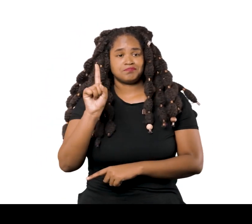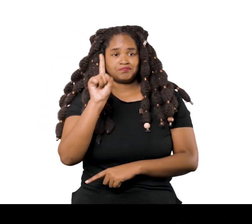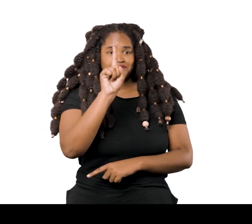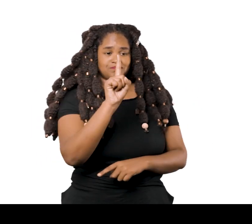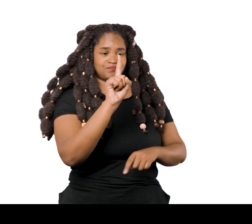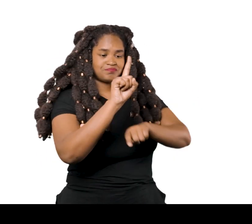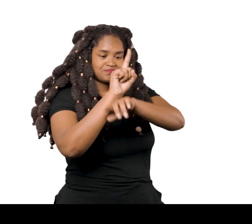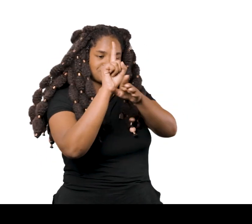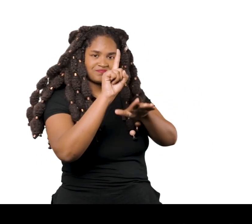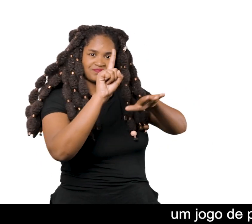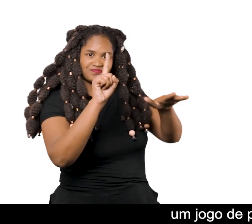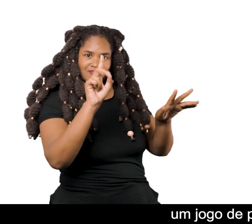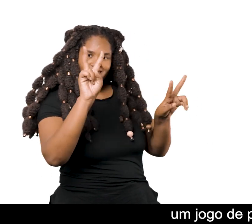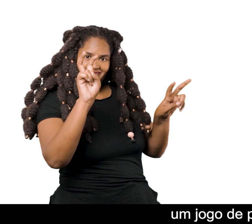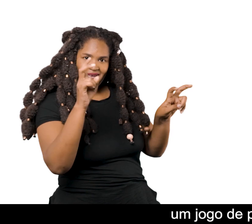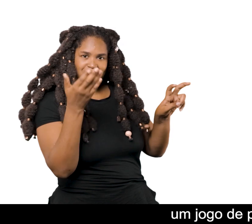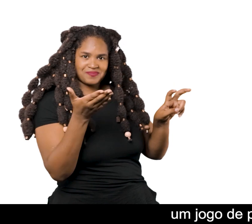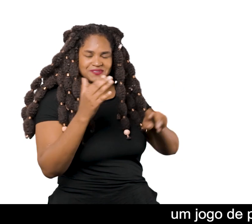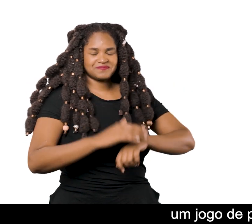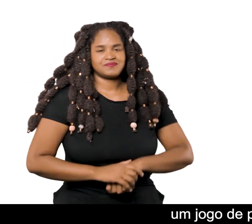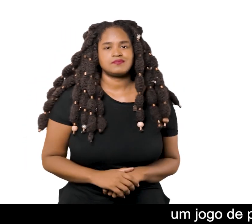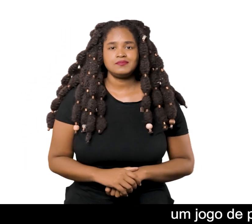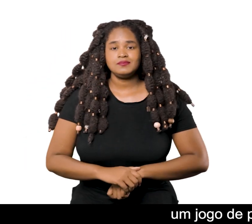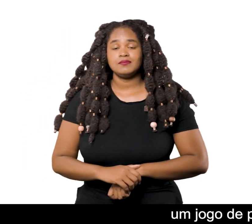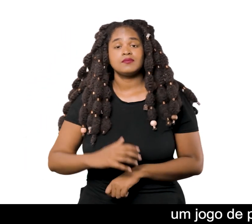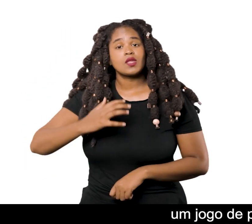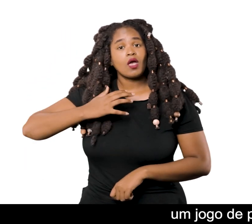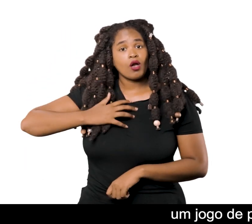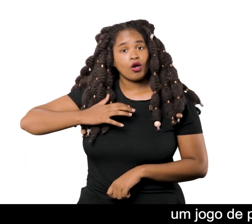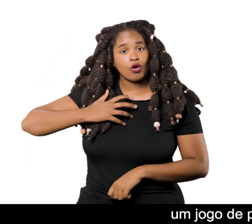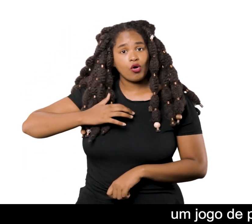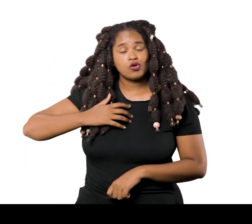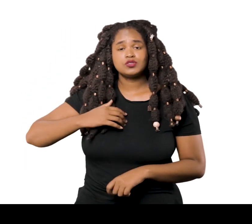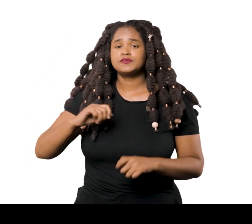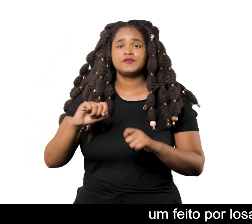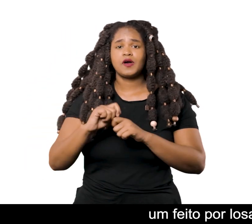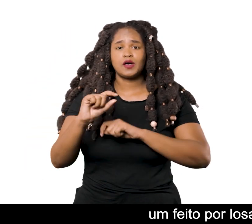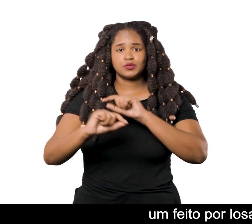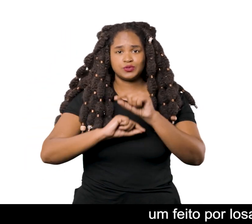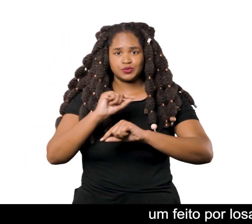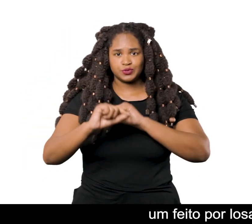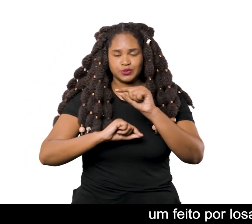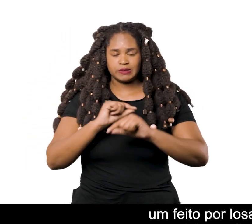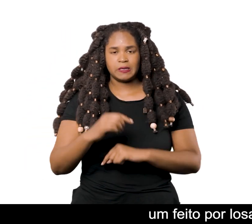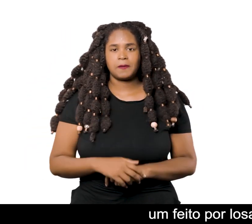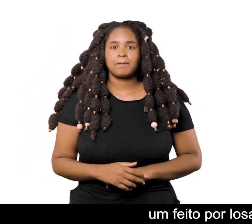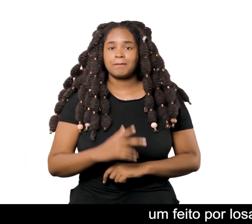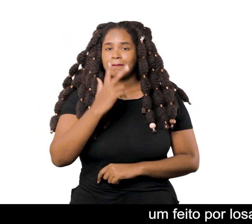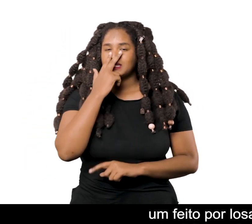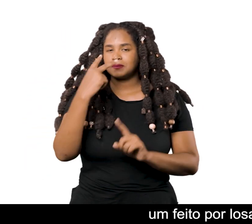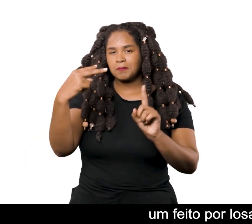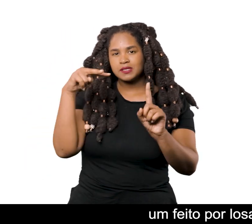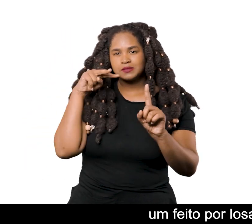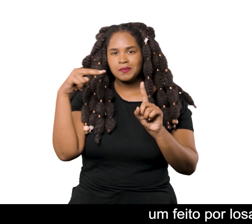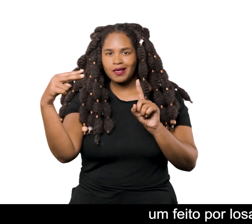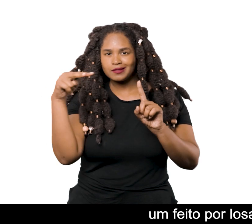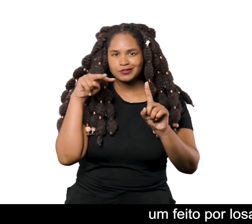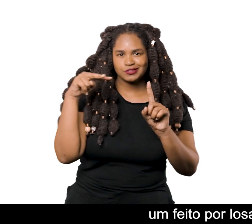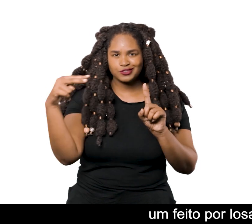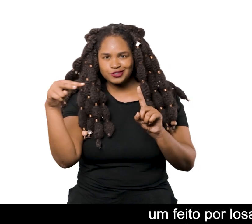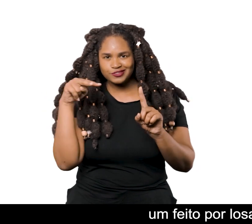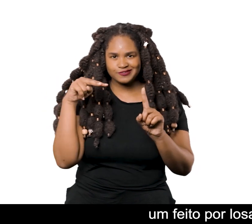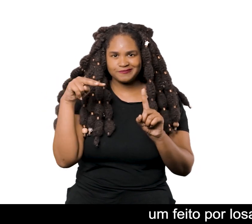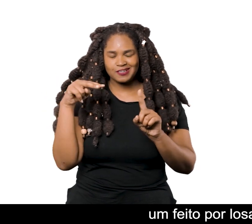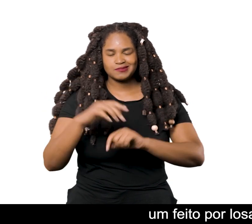Nessa obra, Coude faz um jogo de perspectiva entre dois padrões, um feito por losangos maiores e